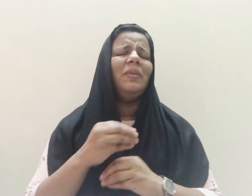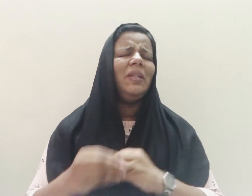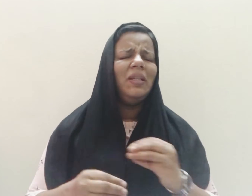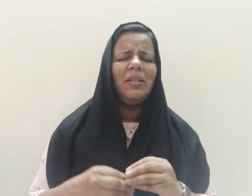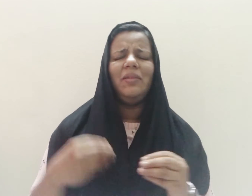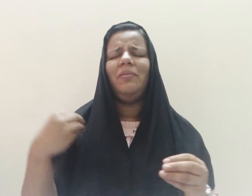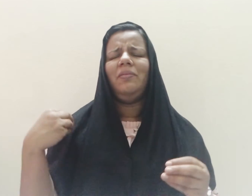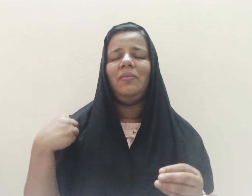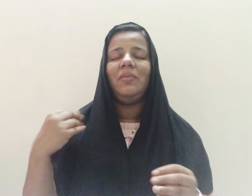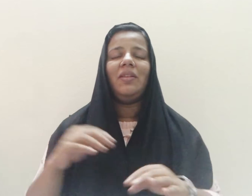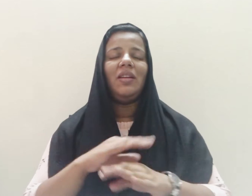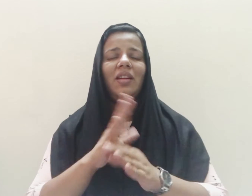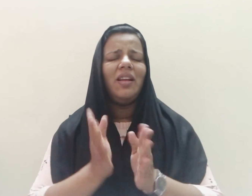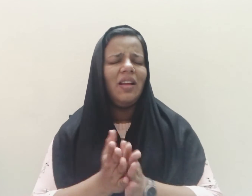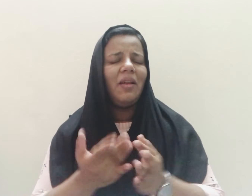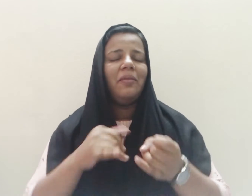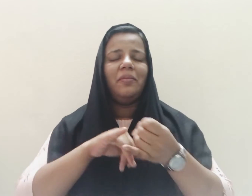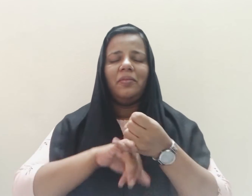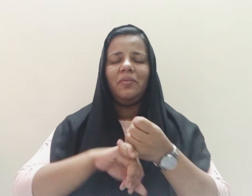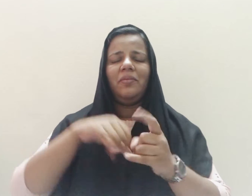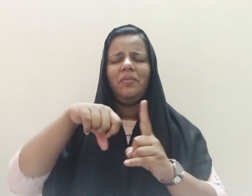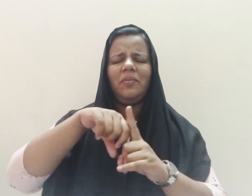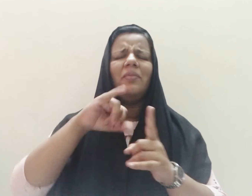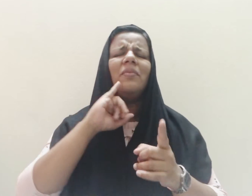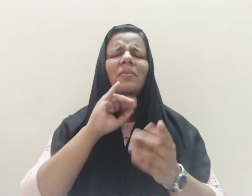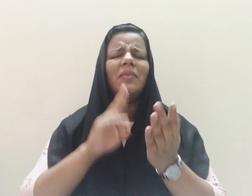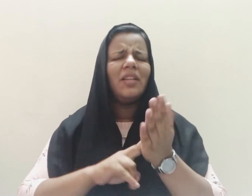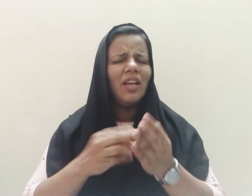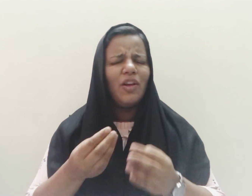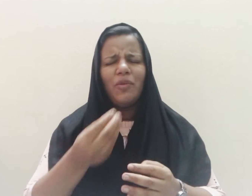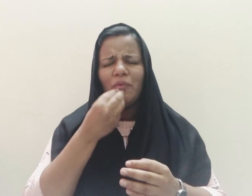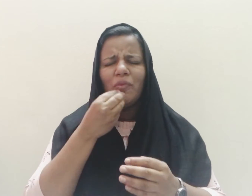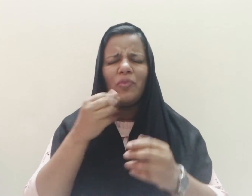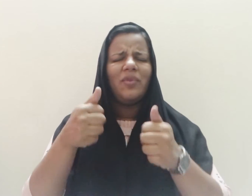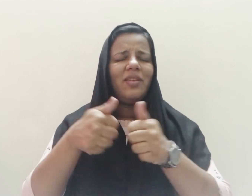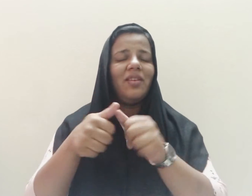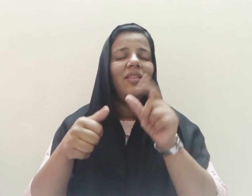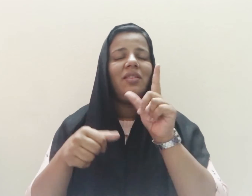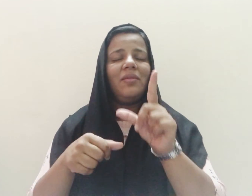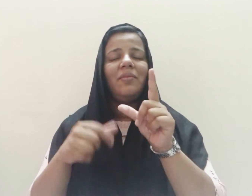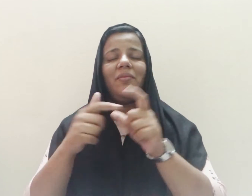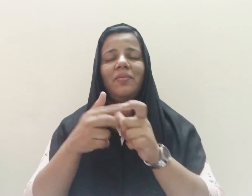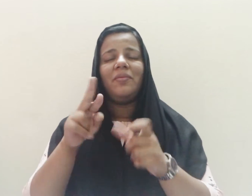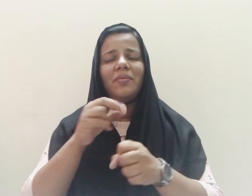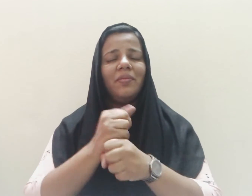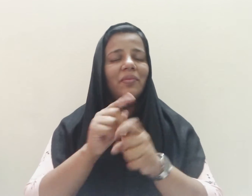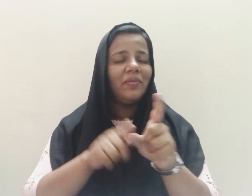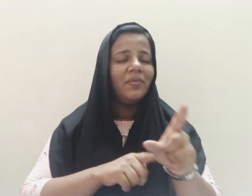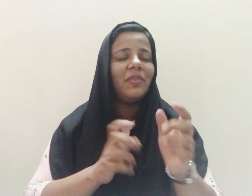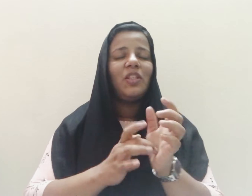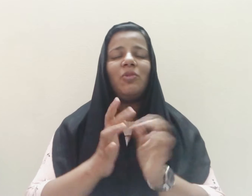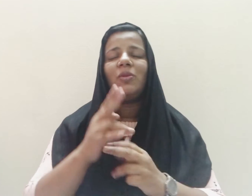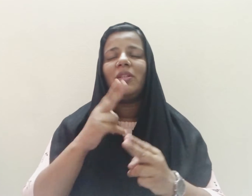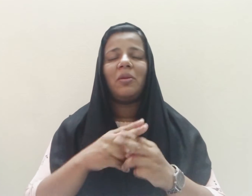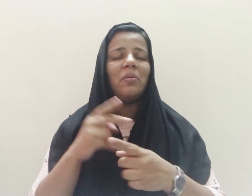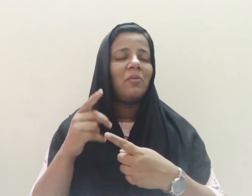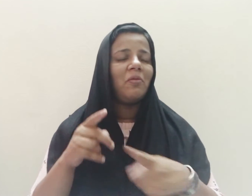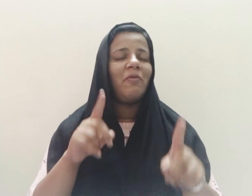മുഖാന്തരമുണ്ടാകുന്ന അസ്വസ്ഥതകളും, അതുപോലെ സ്കിൻ അലർജികൾ, ഫുഡ് അലർജികൾ എല്ലാം തന്നെ യേശുവിൻ്റെ നാമത്തിൽ മാറിപ്പോകട്ടെ. അലർജി